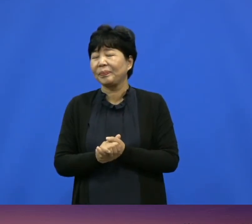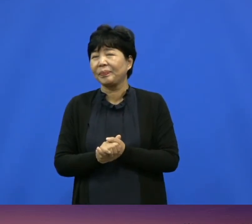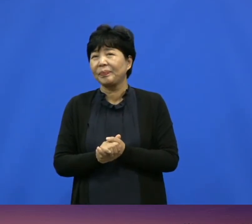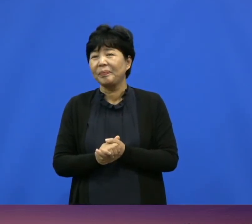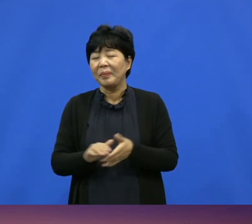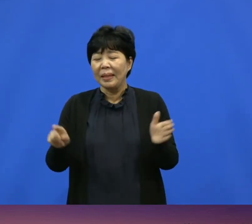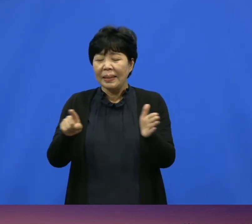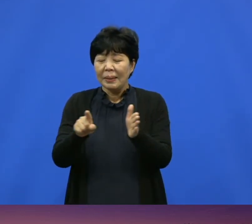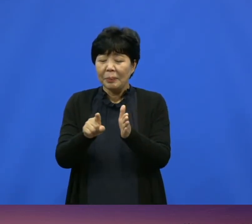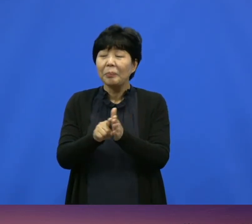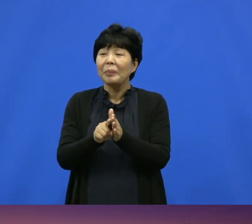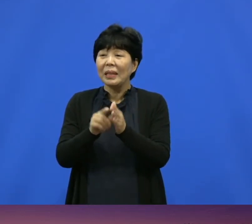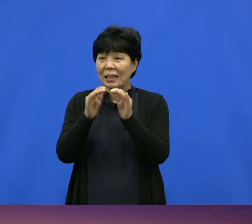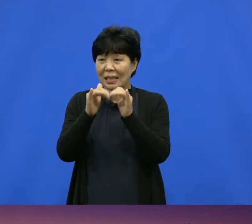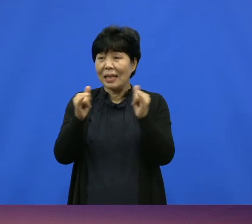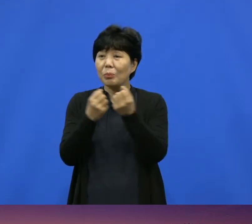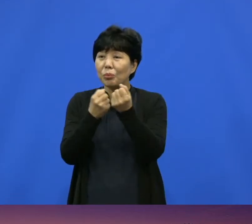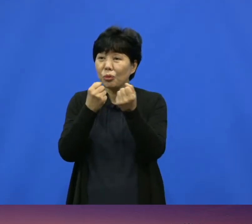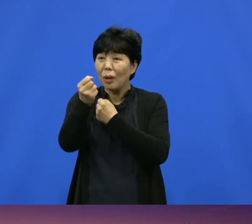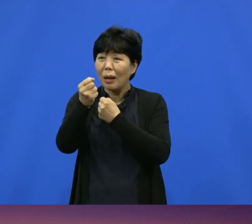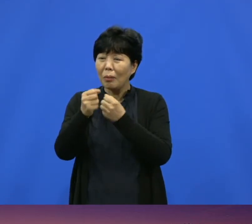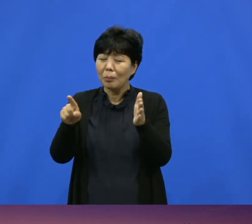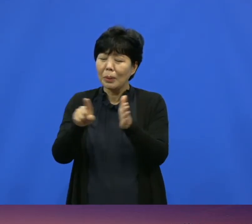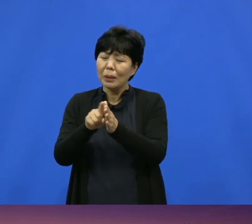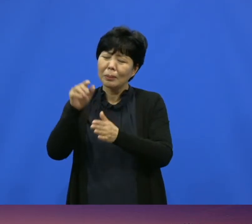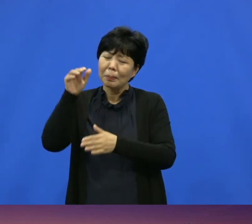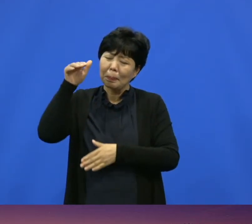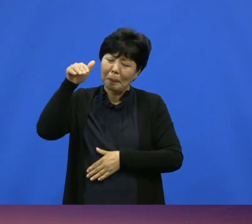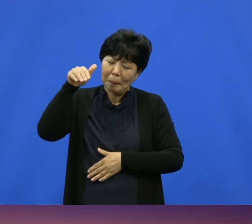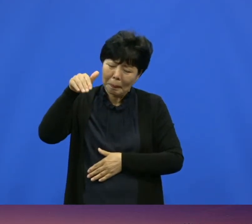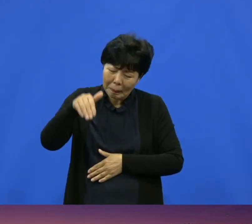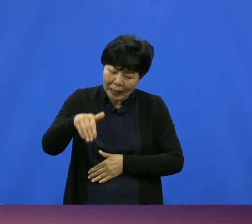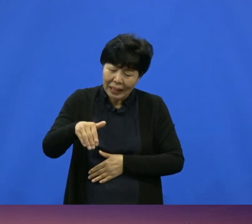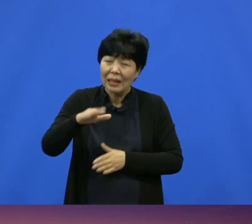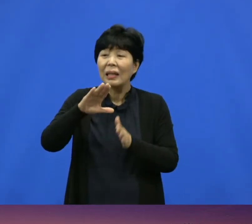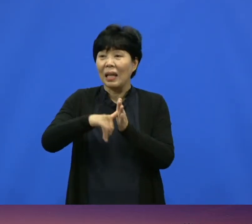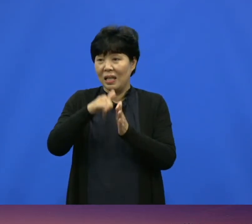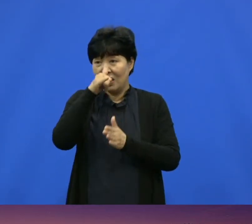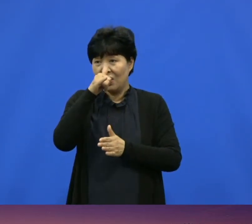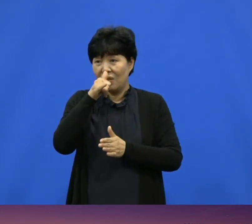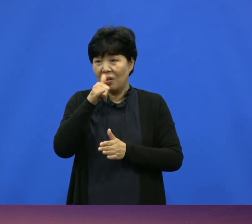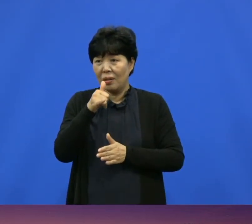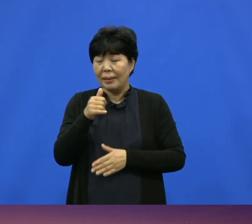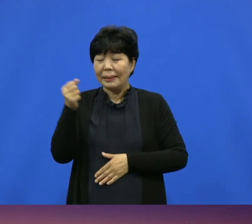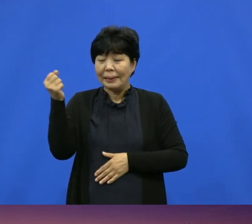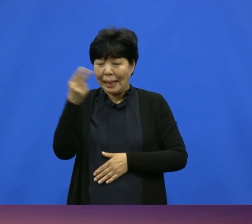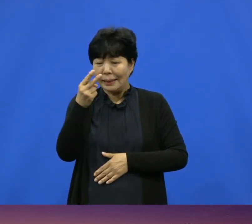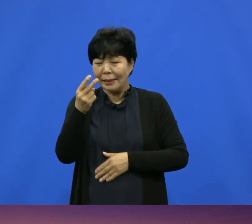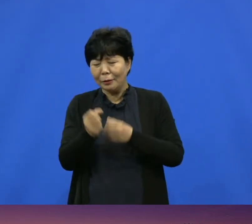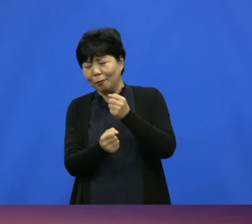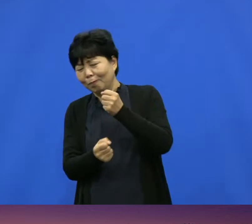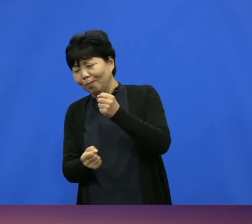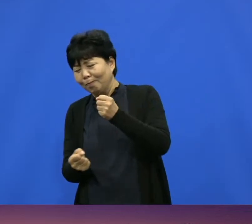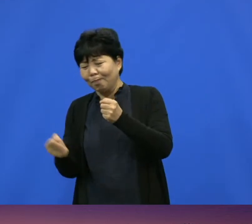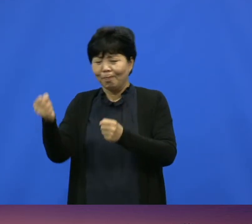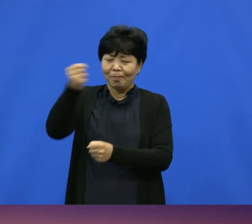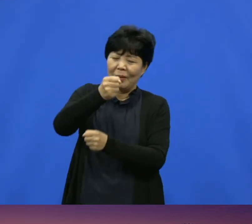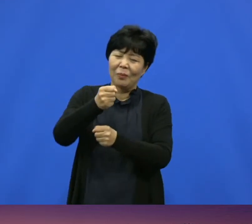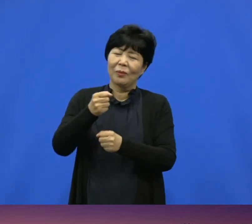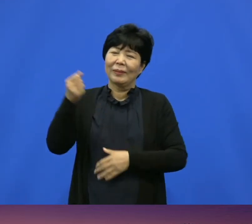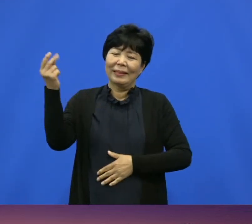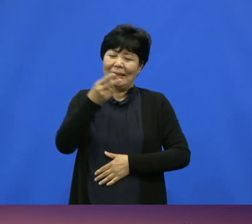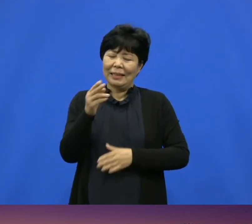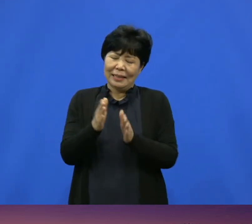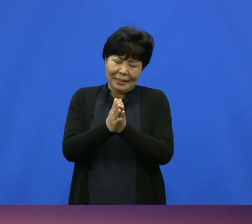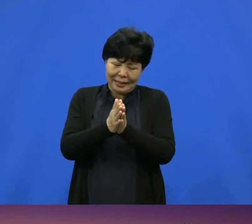신자가 바닥을 칠 때가 있습니다. 그러나 그건 끝이 아니라는 겁니다. 바닥에서 다시 올라오게 하신다. 다시 시작하게 하신다는 거예요.